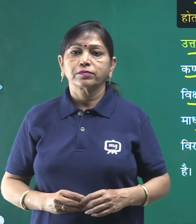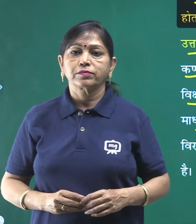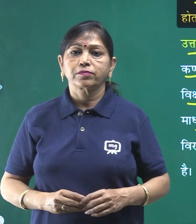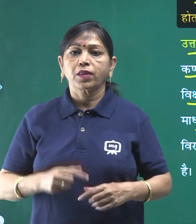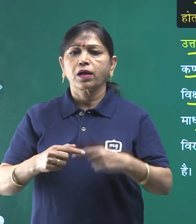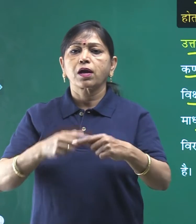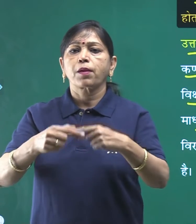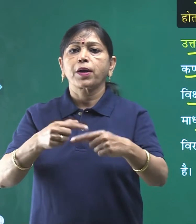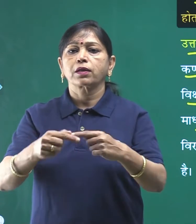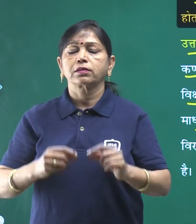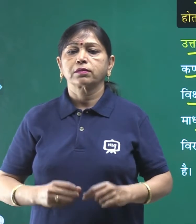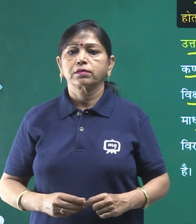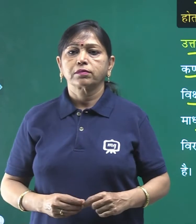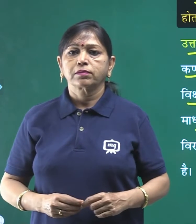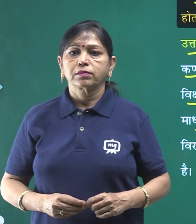क्रमागत